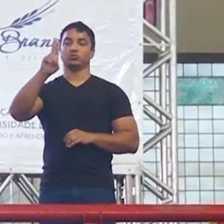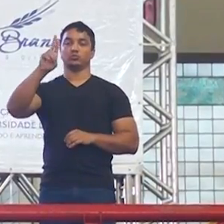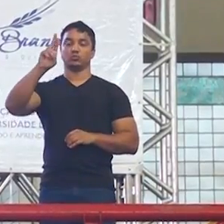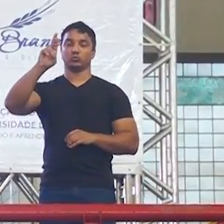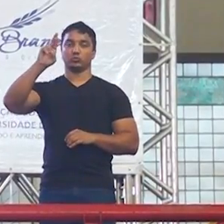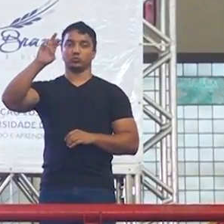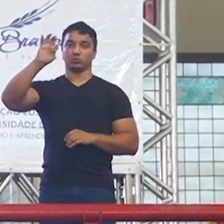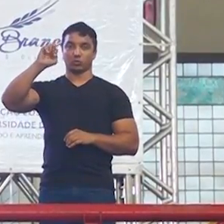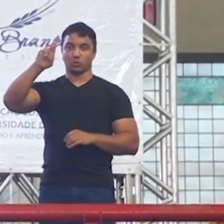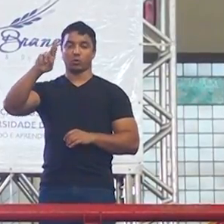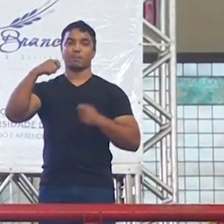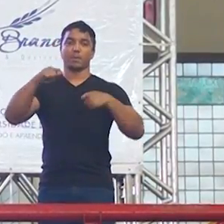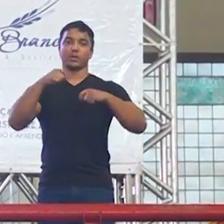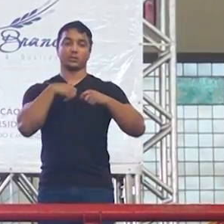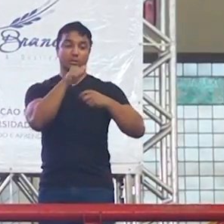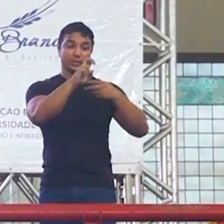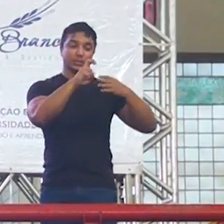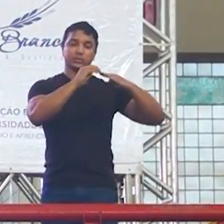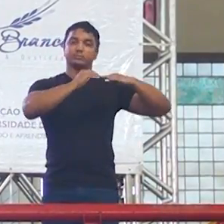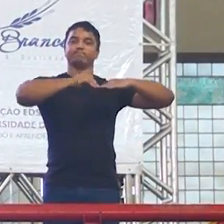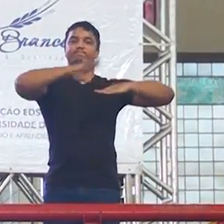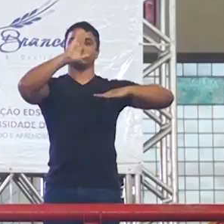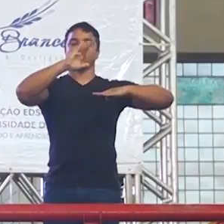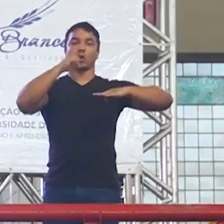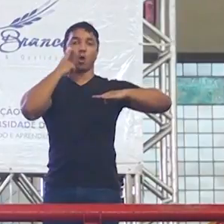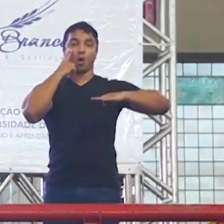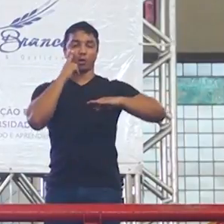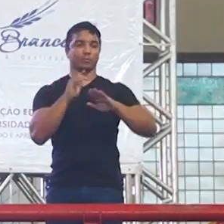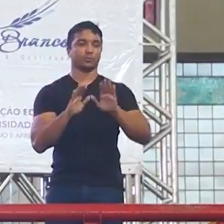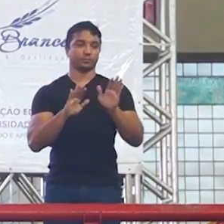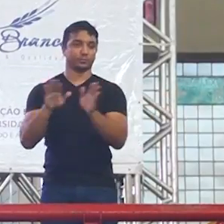15 amperes. Vamos lá. Item A.